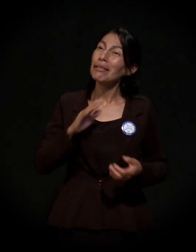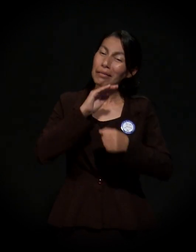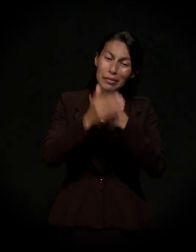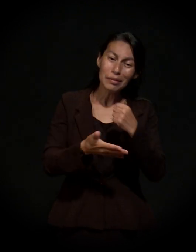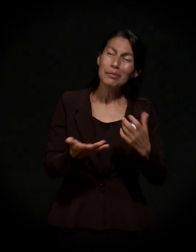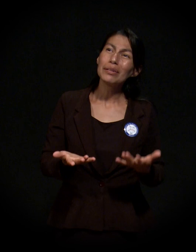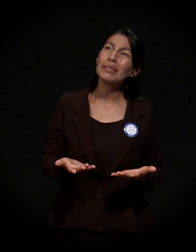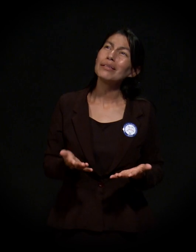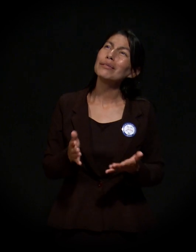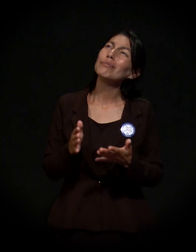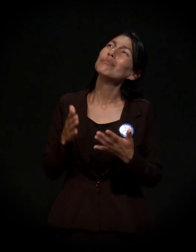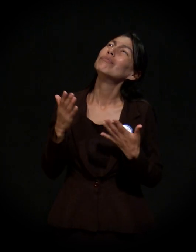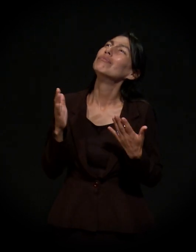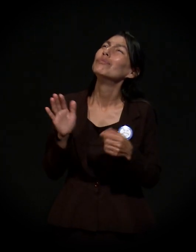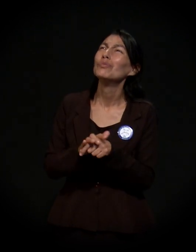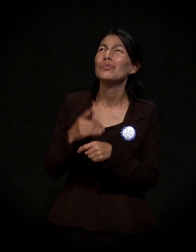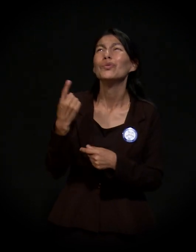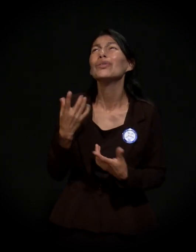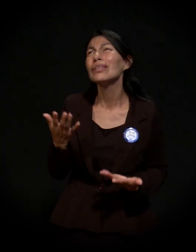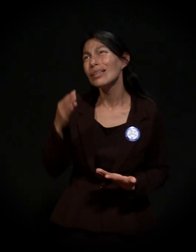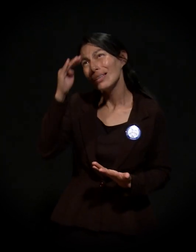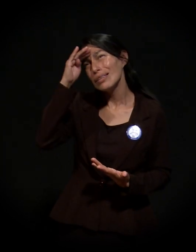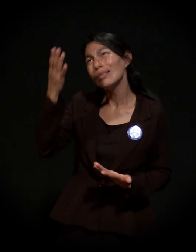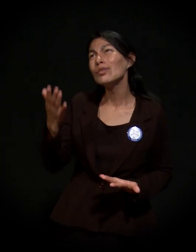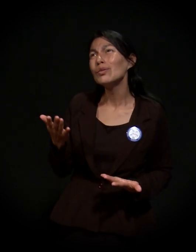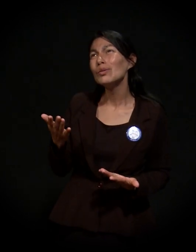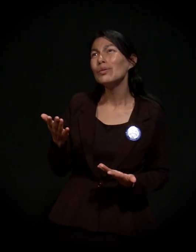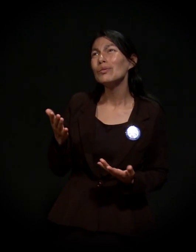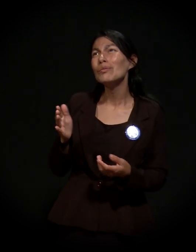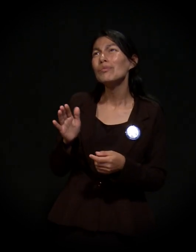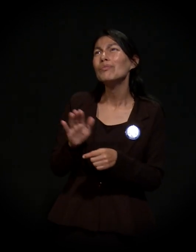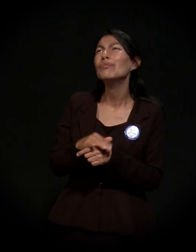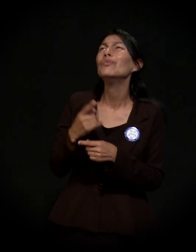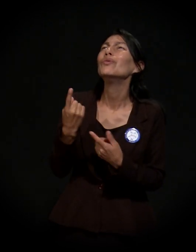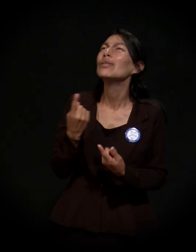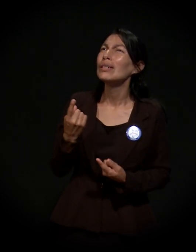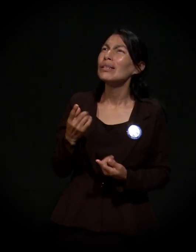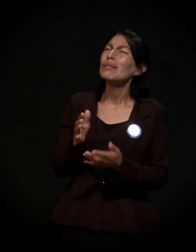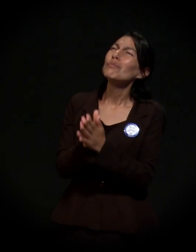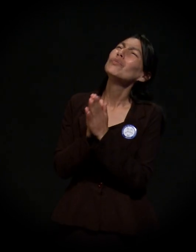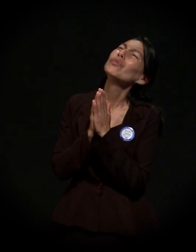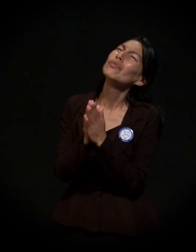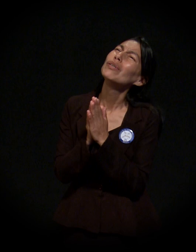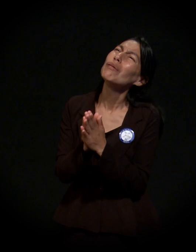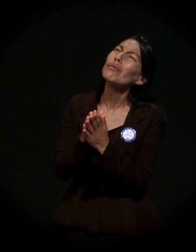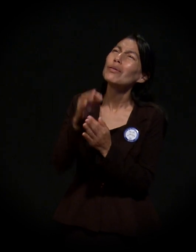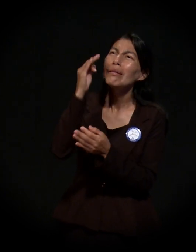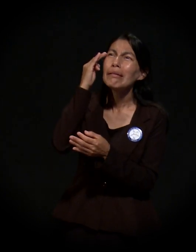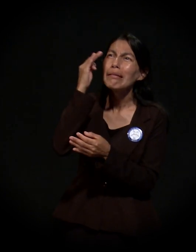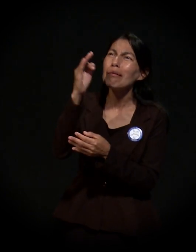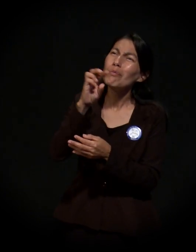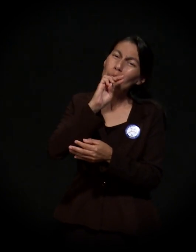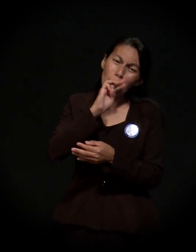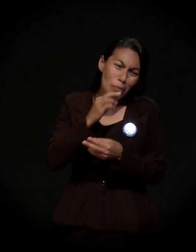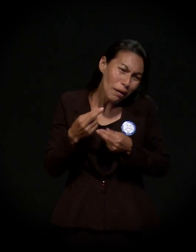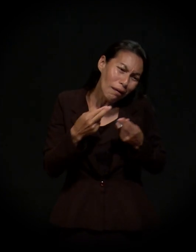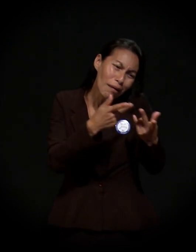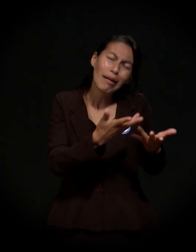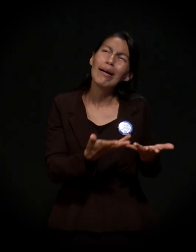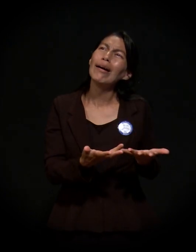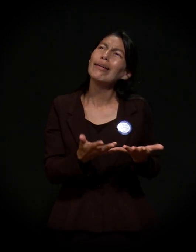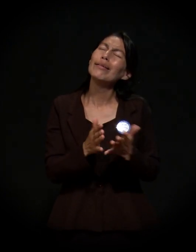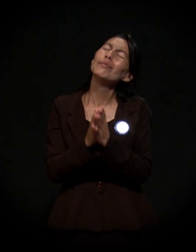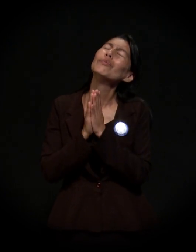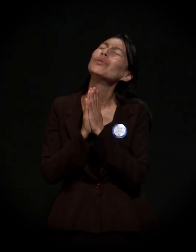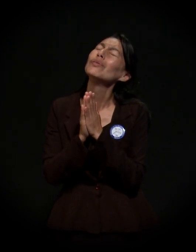Señor, ¿por qué me sucede esto? ¿No me puedes regalar un poco de tiempo a mi madre?